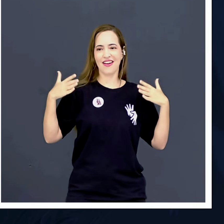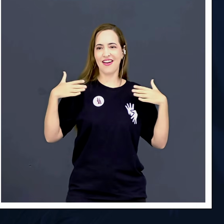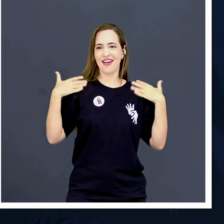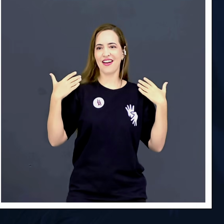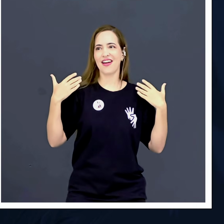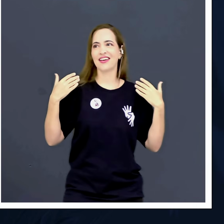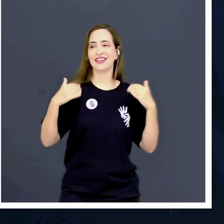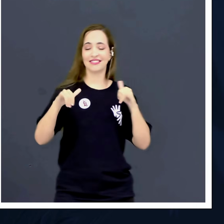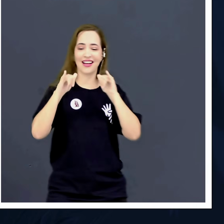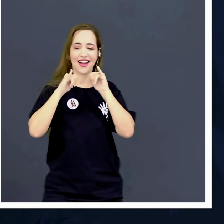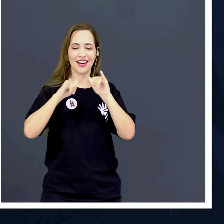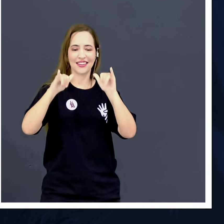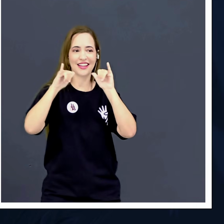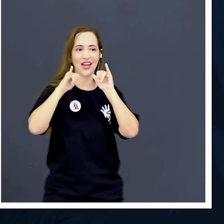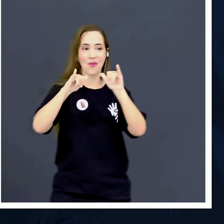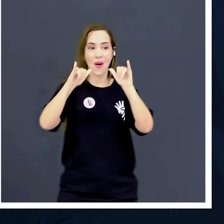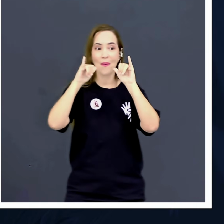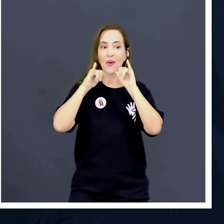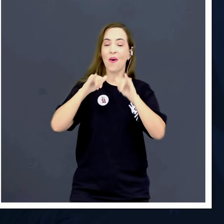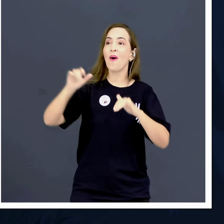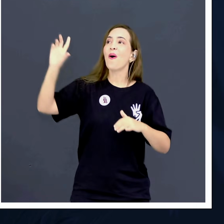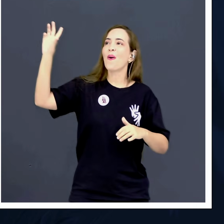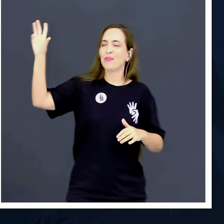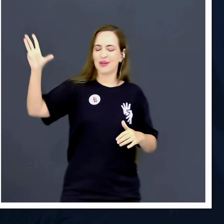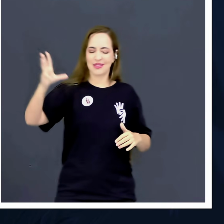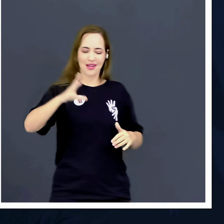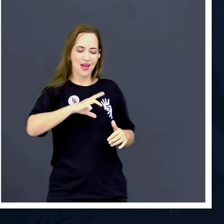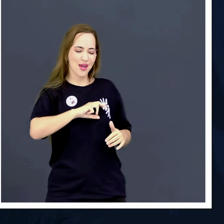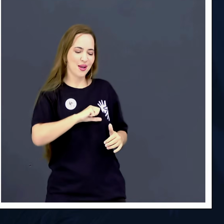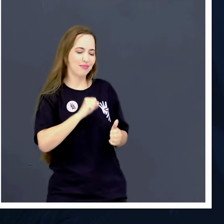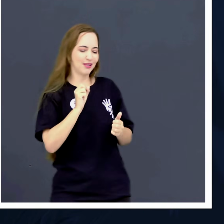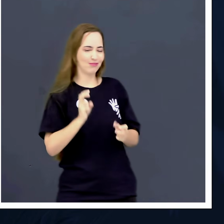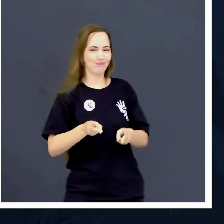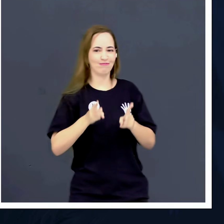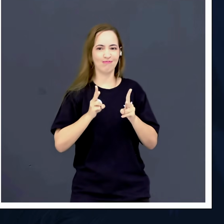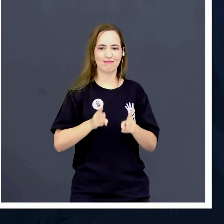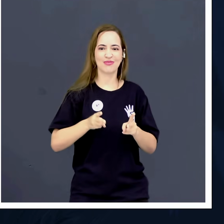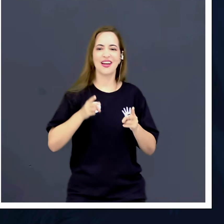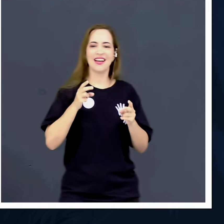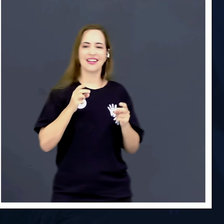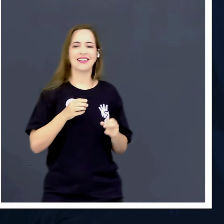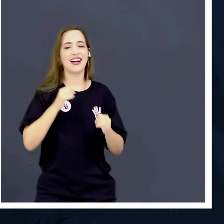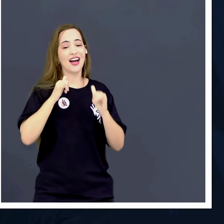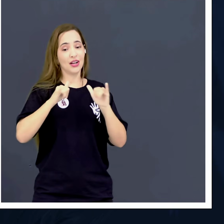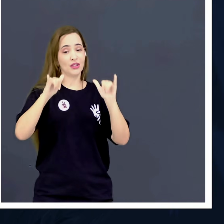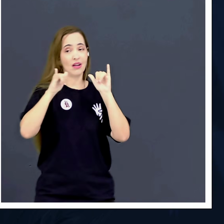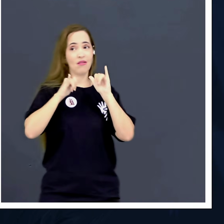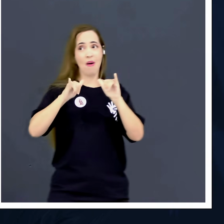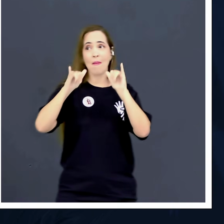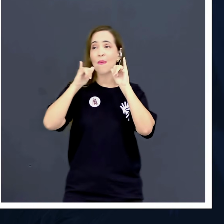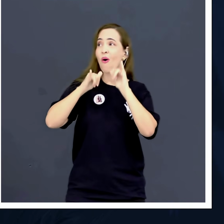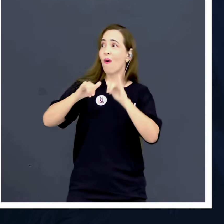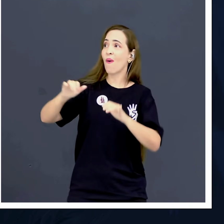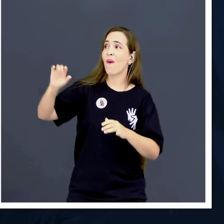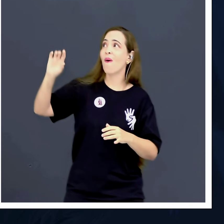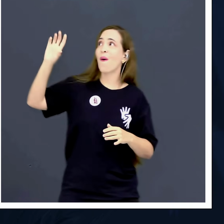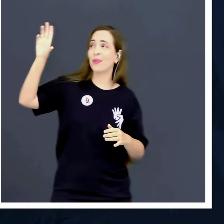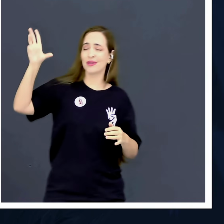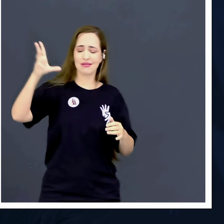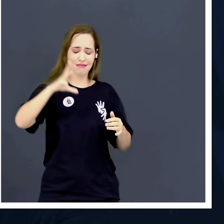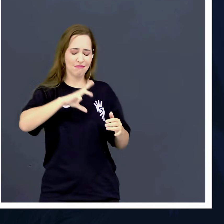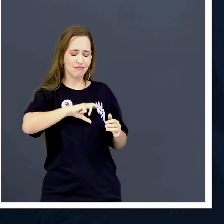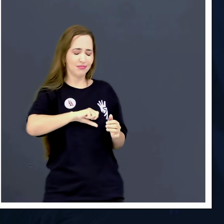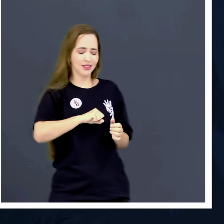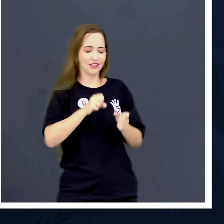alegria. Cantarei teu amor pra sempre. Cantarei teu amor